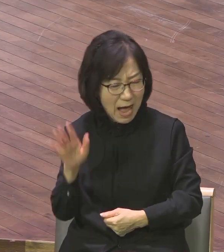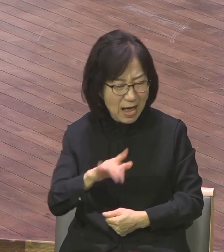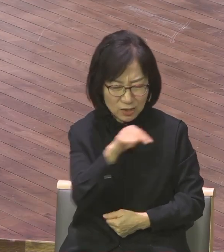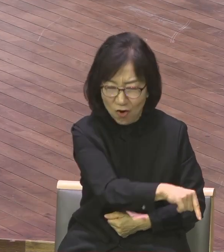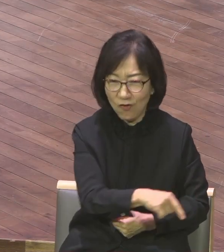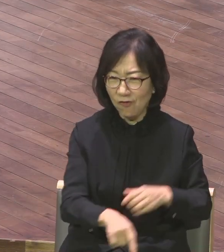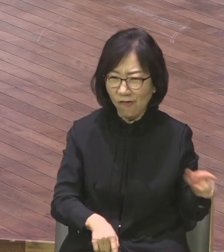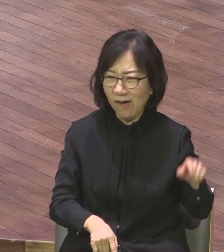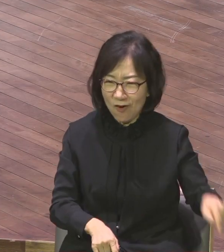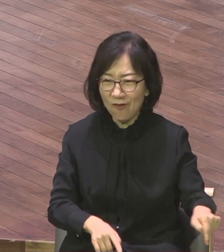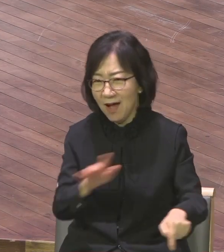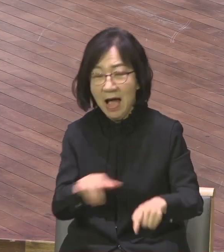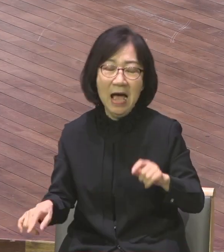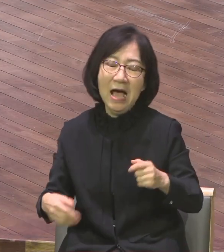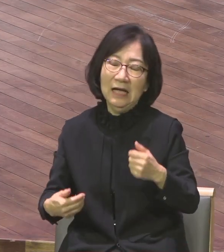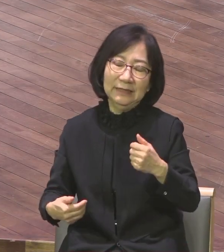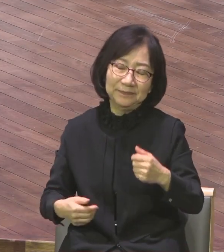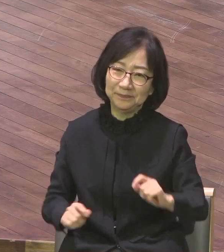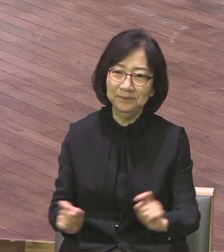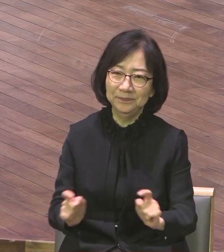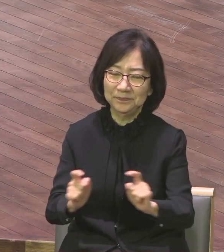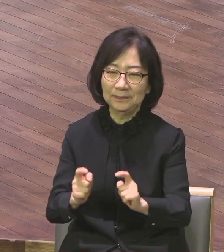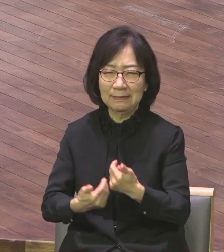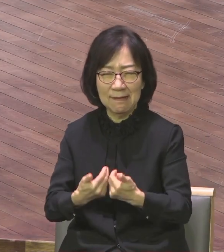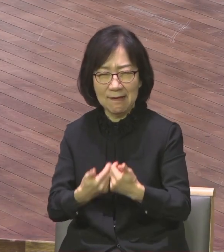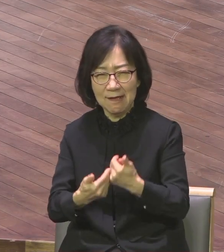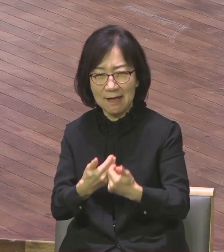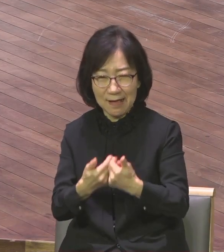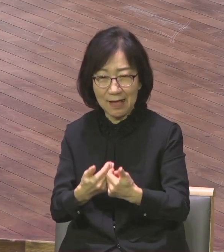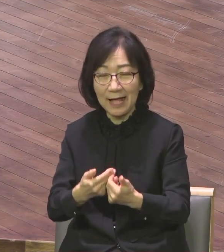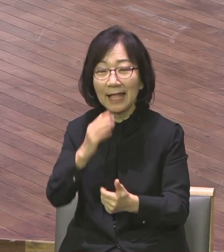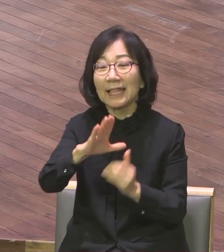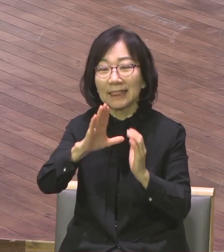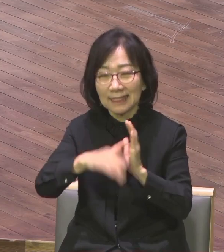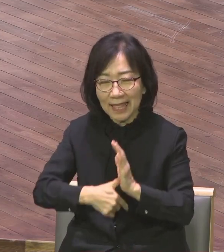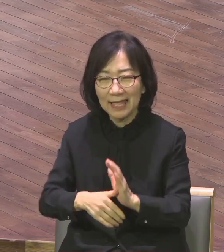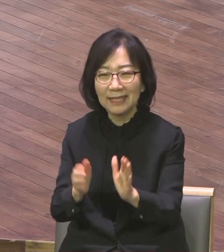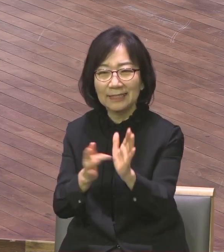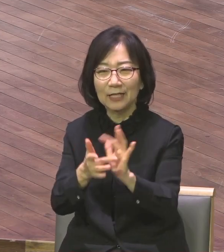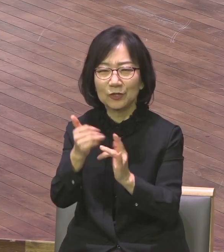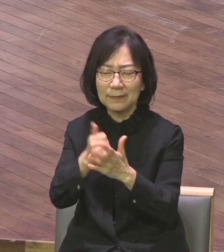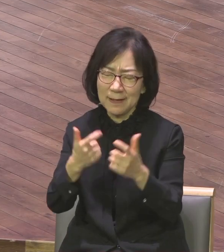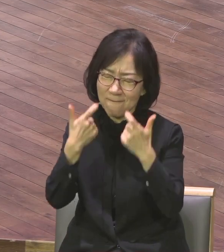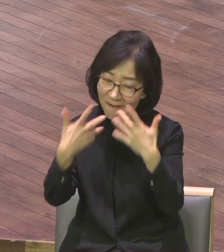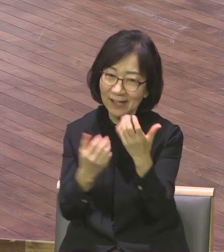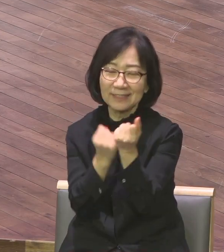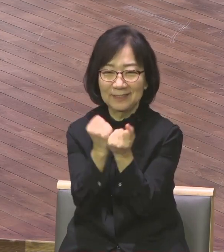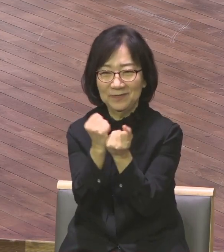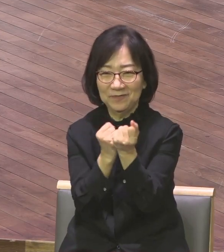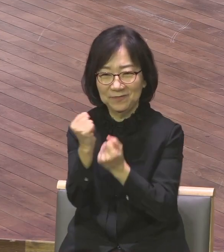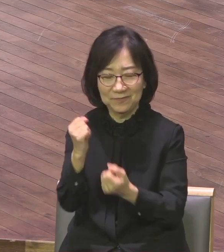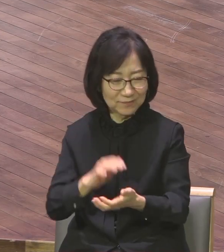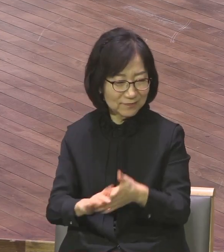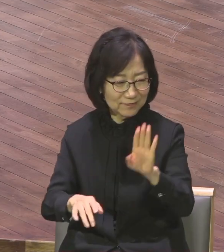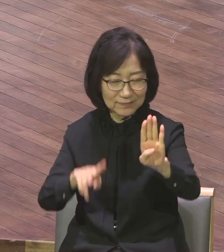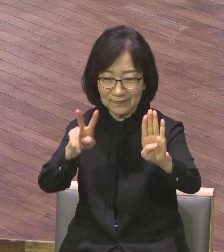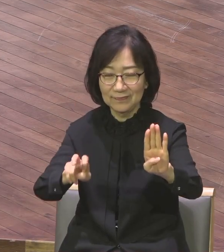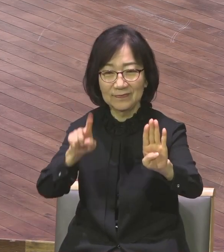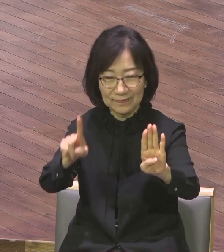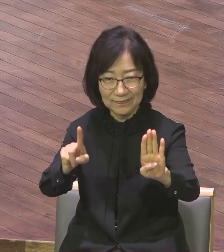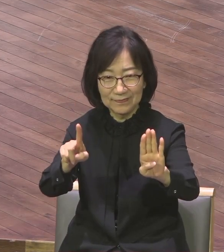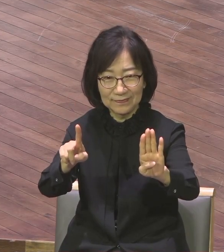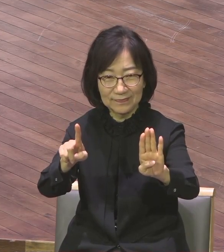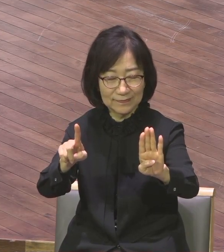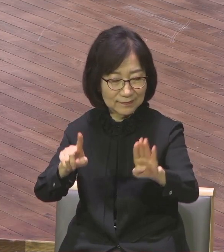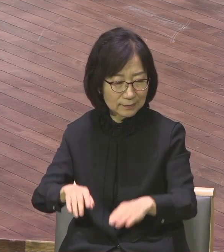하나였어요. 여기에 대해서 예수님께서 중요한 결론을 내립니다. 21절입니다.